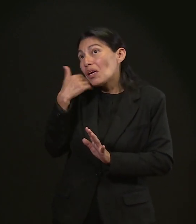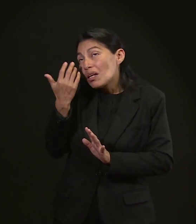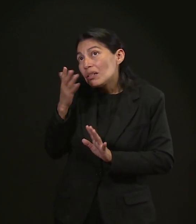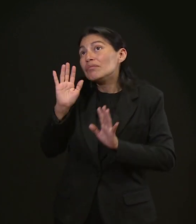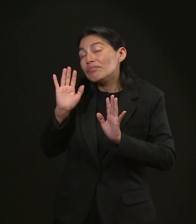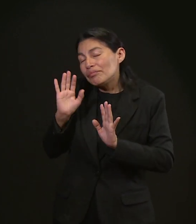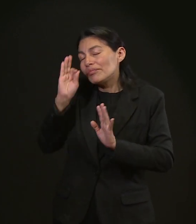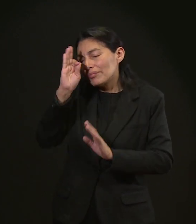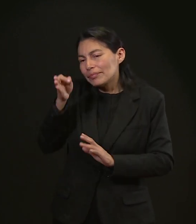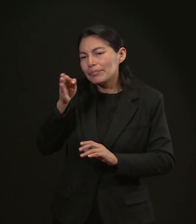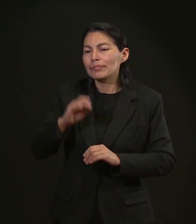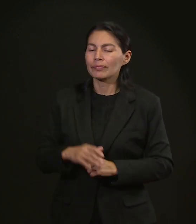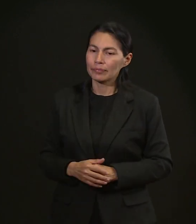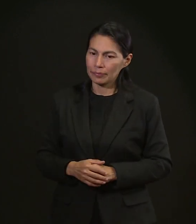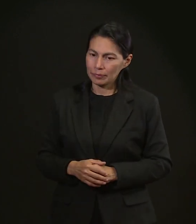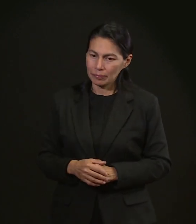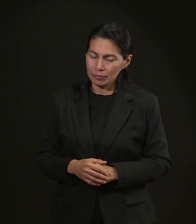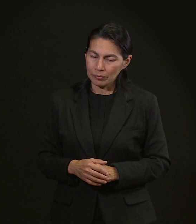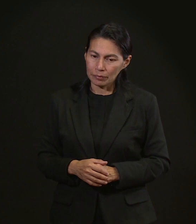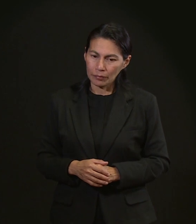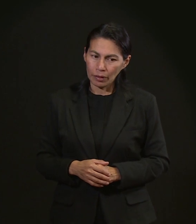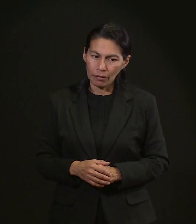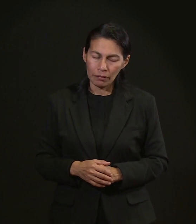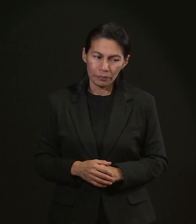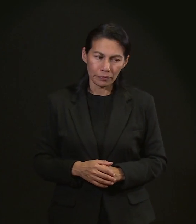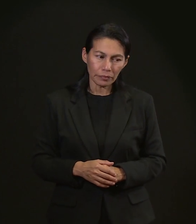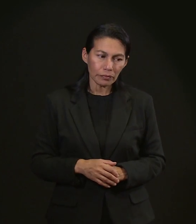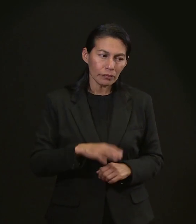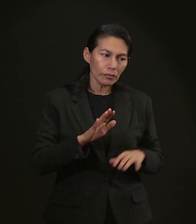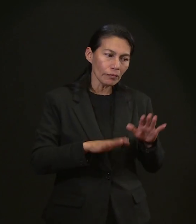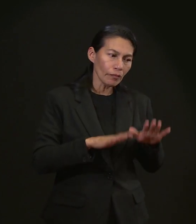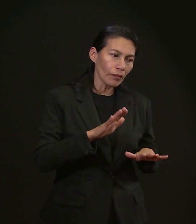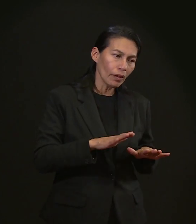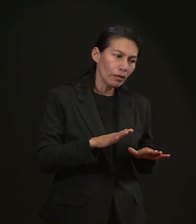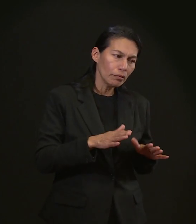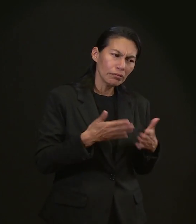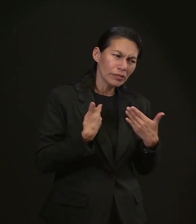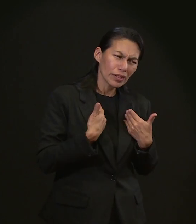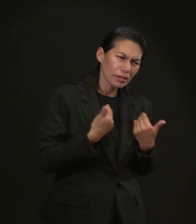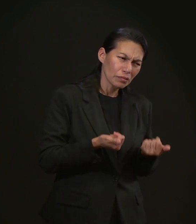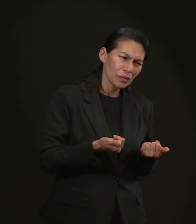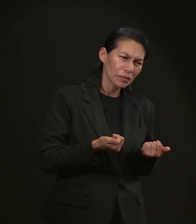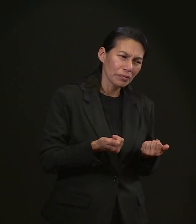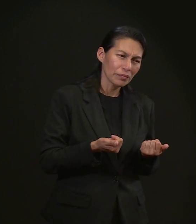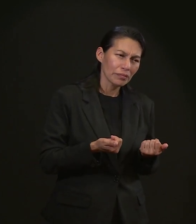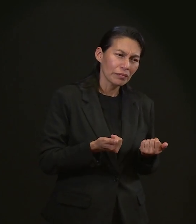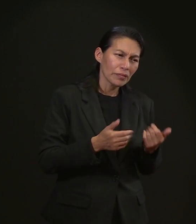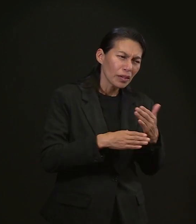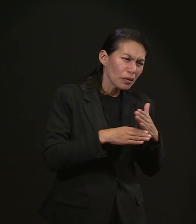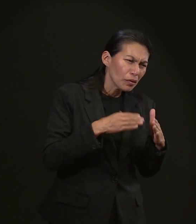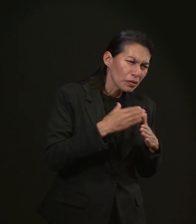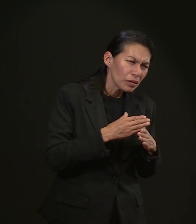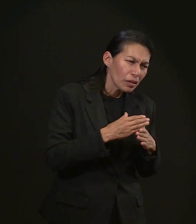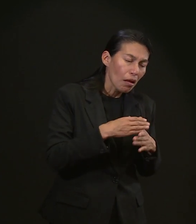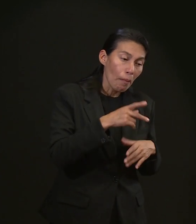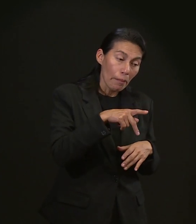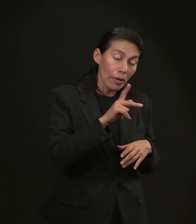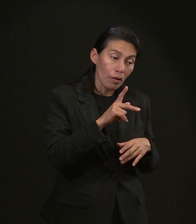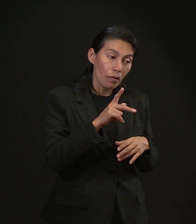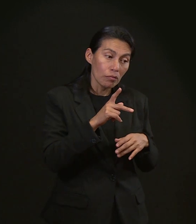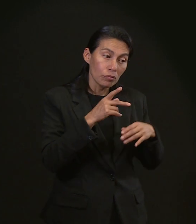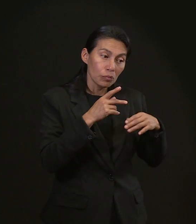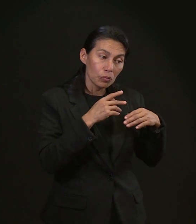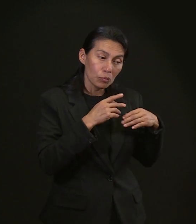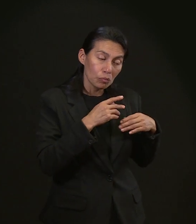y dije bueno vamos a hacer lo que tú quieras en última instancia a veces no entendemos todas las cosas solo